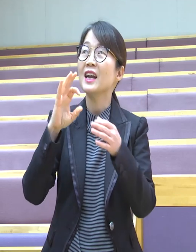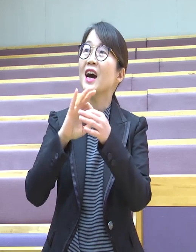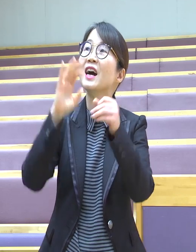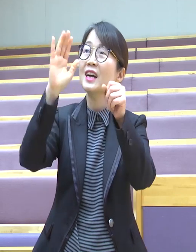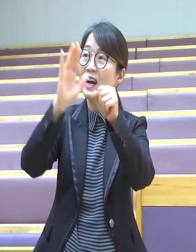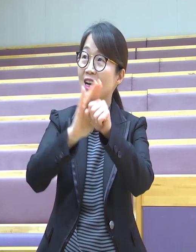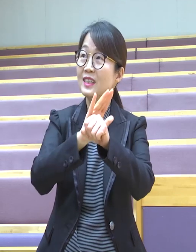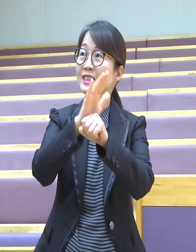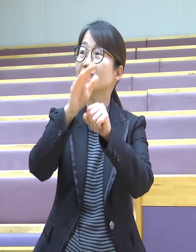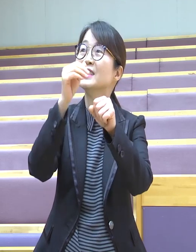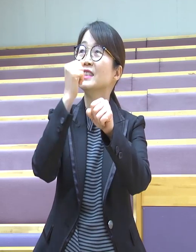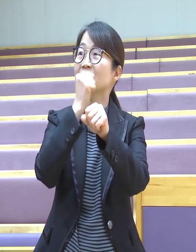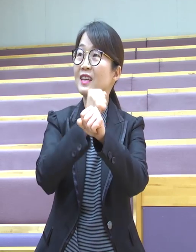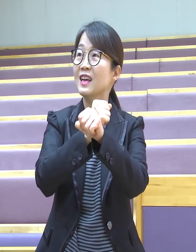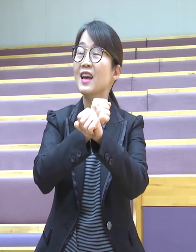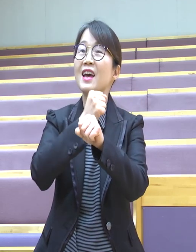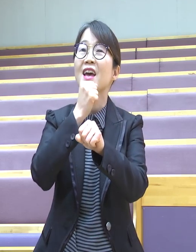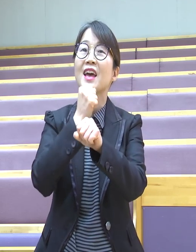아들이라, 나의